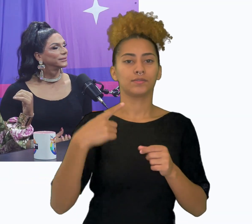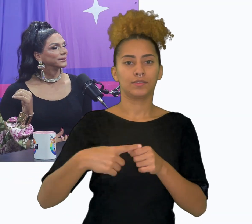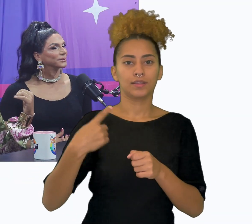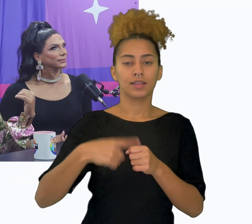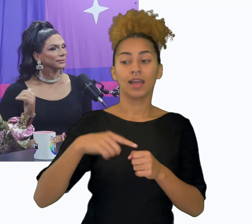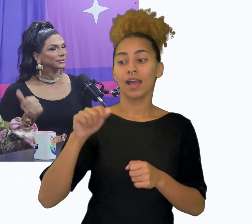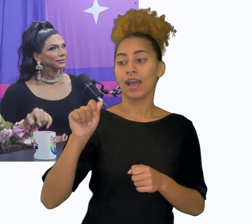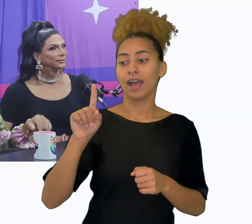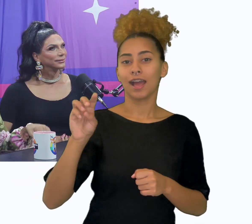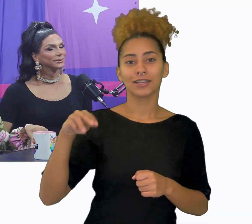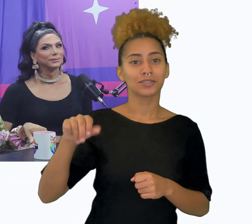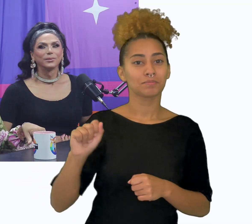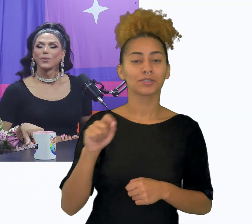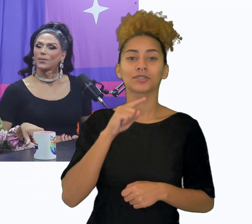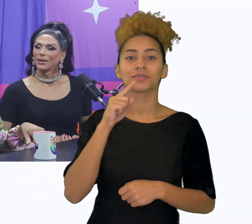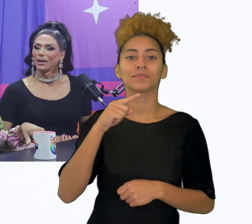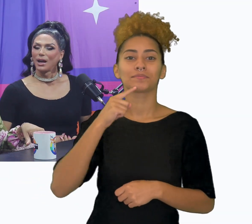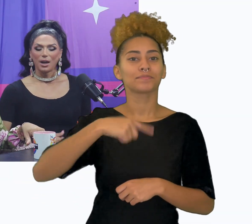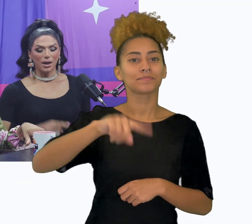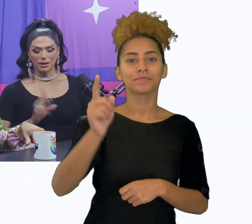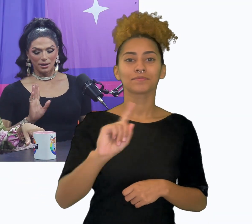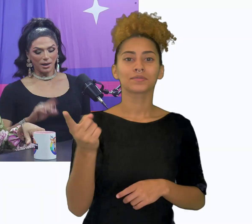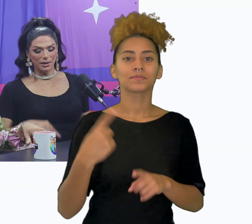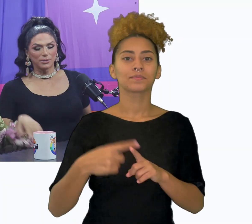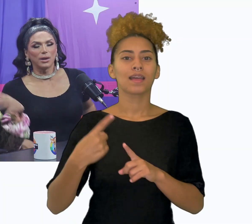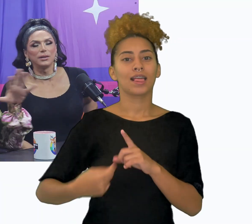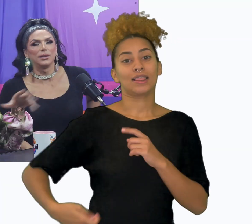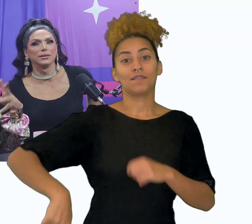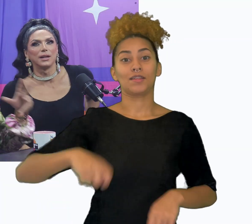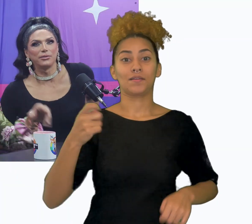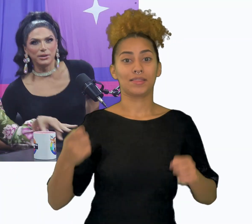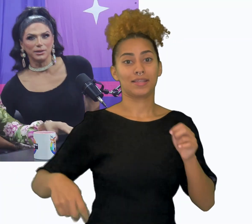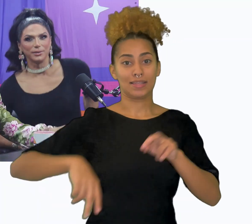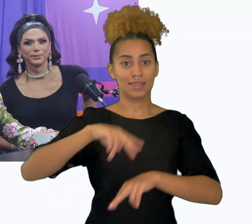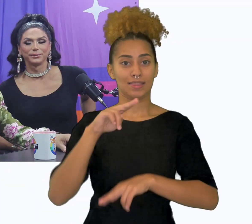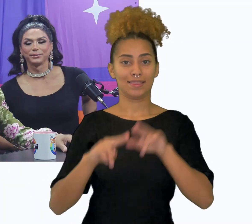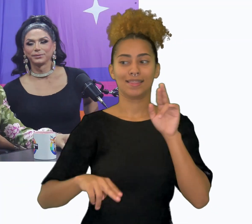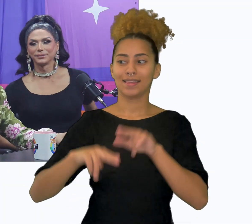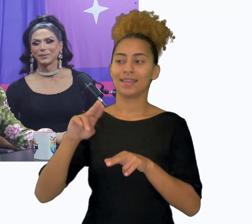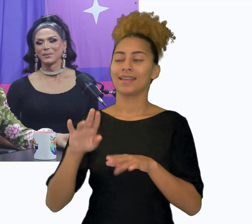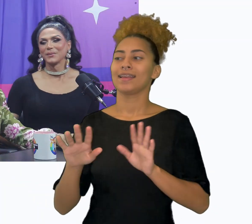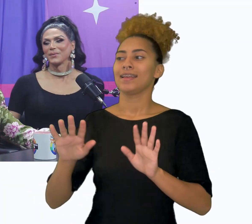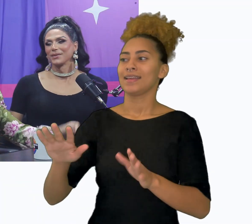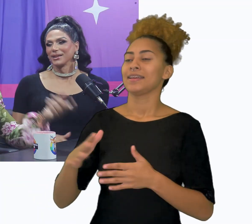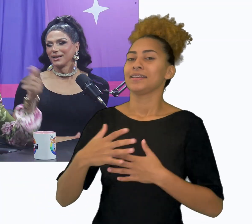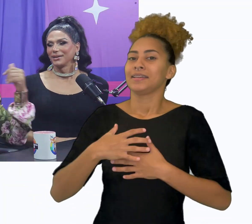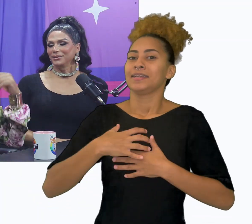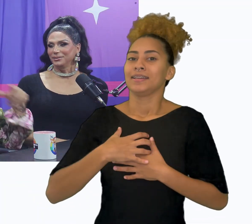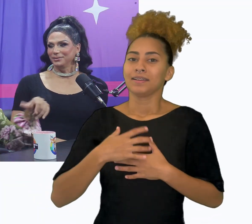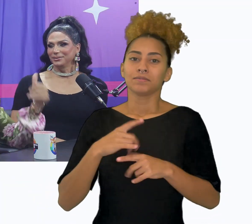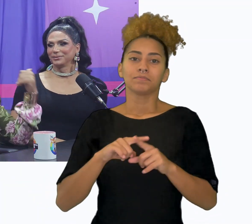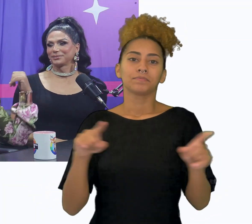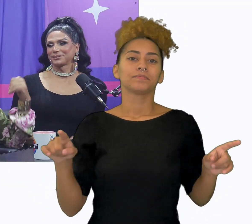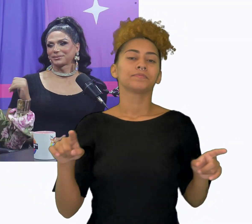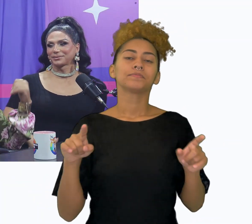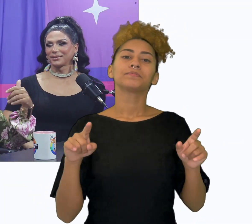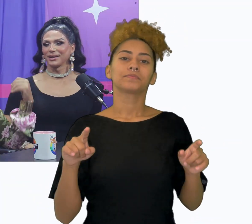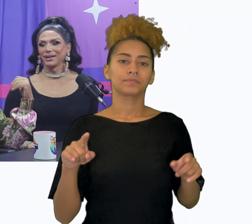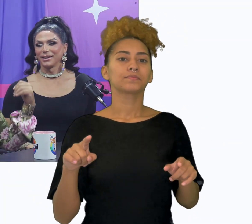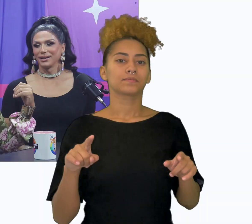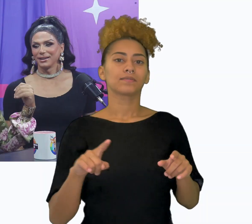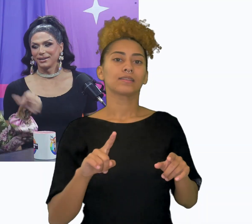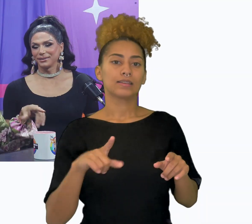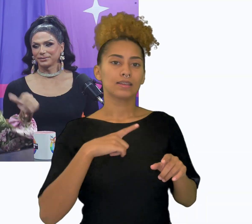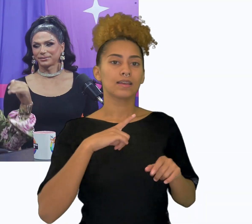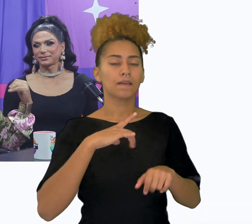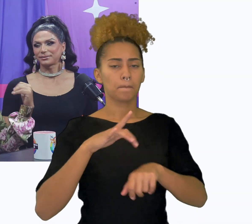cara. poderia ir. Porque ela tava na quadrilha As já. quadrilhas da vida. E aí, só que além